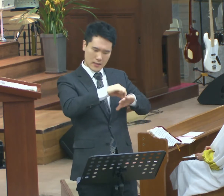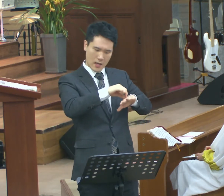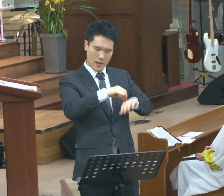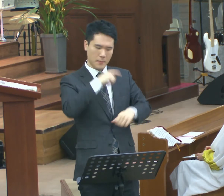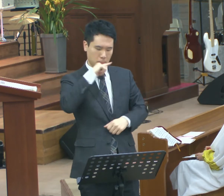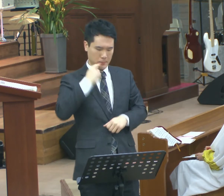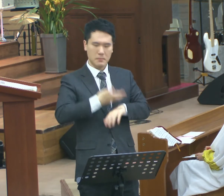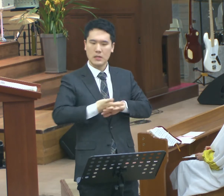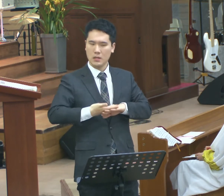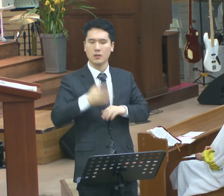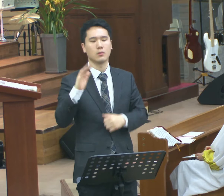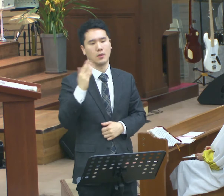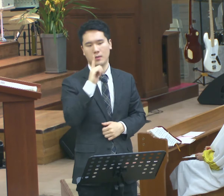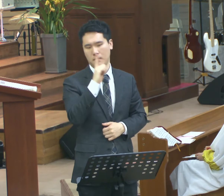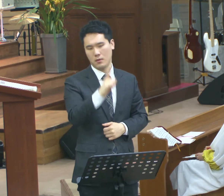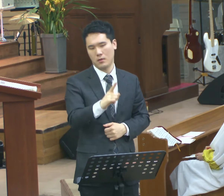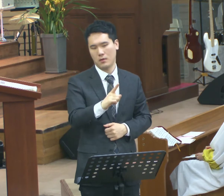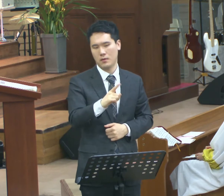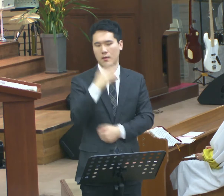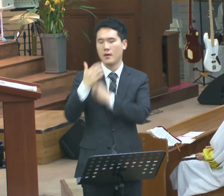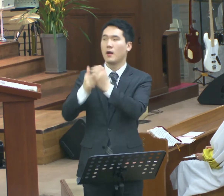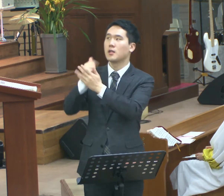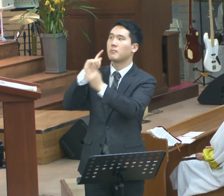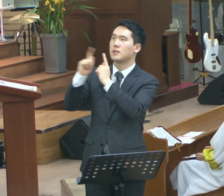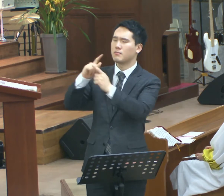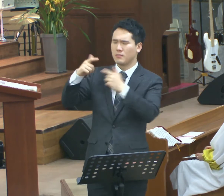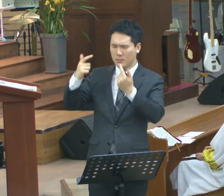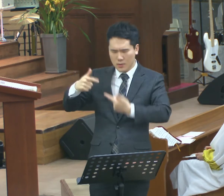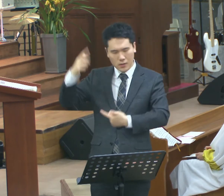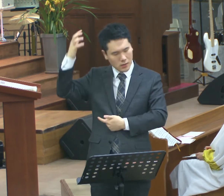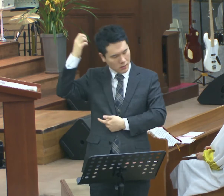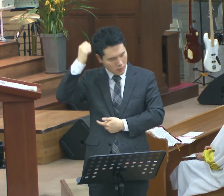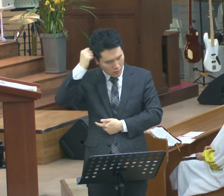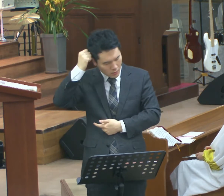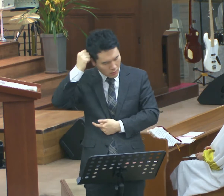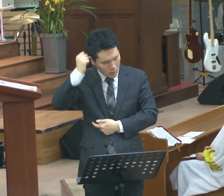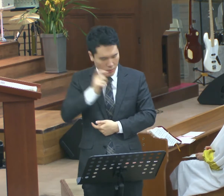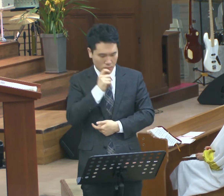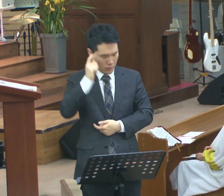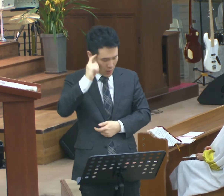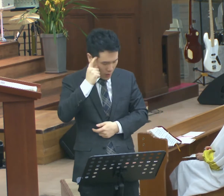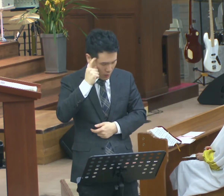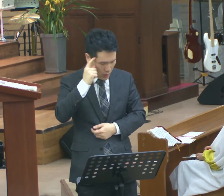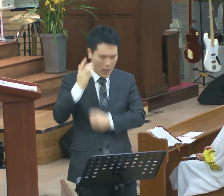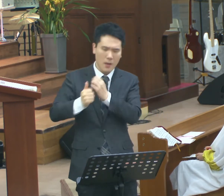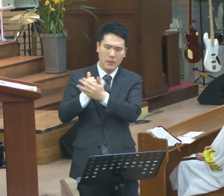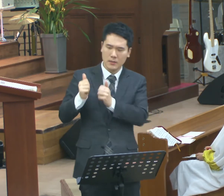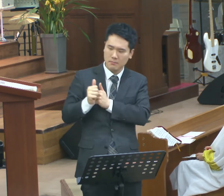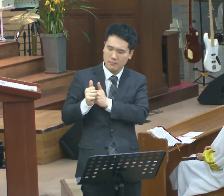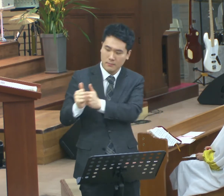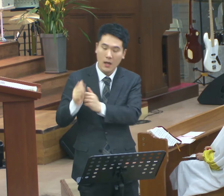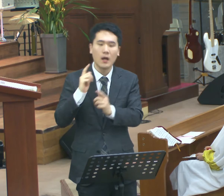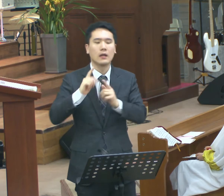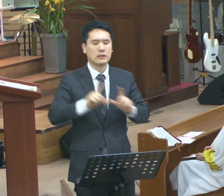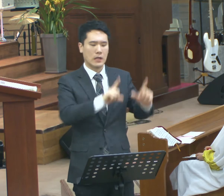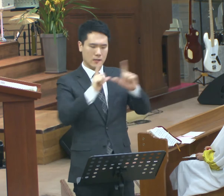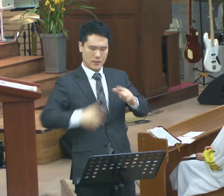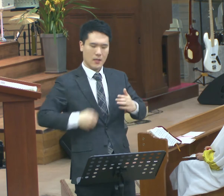묵상하고 늘 말씀을 사랑하고 말씀 속에 거하려고 하고 우리 교회가 행사 많이 안